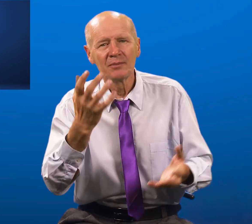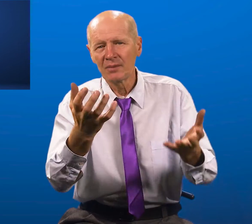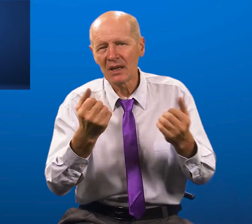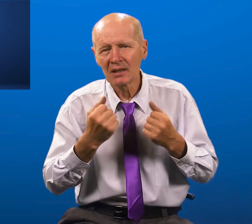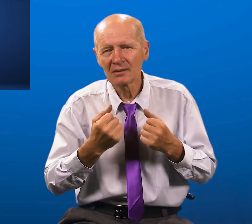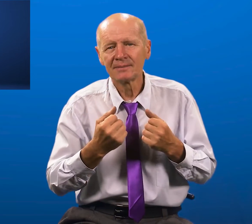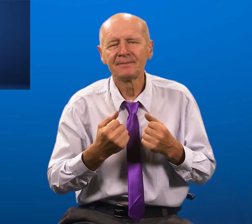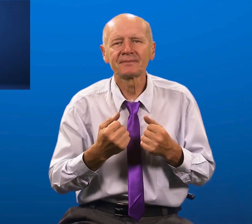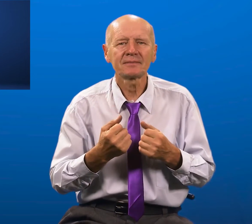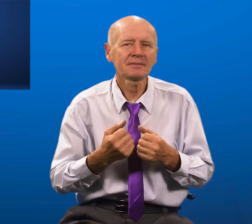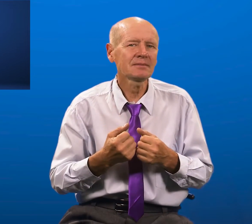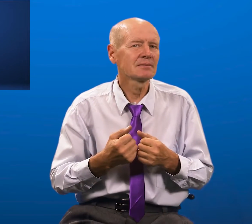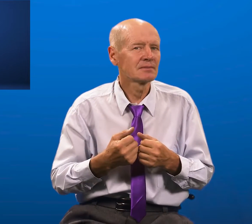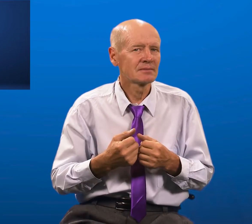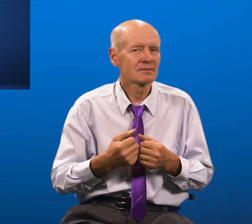принял